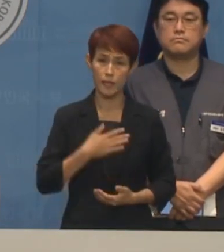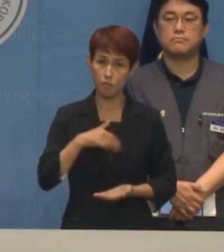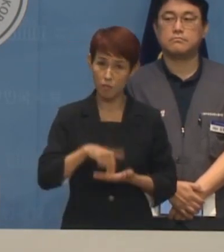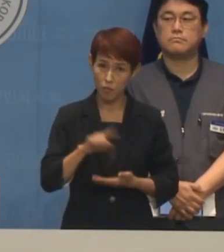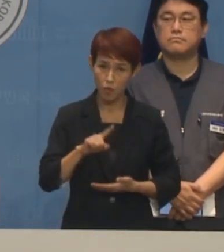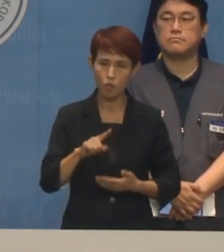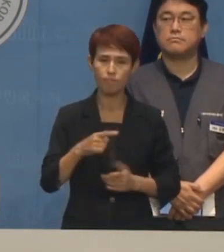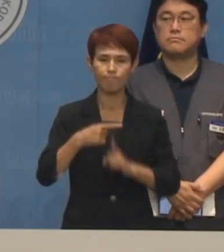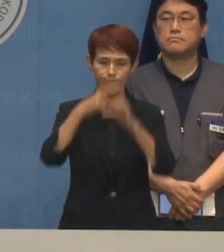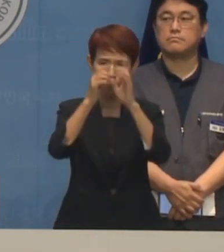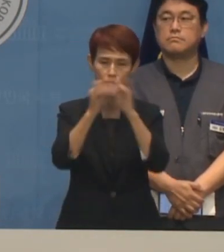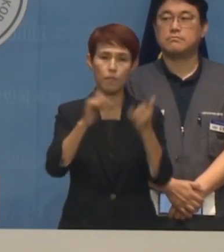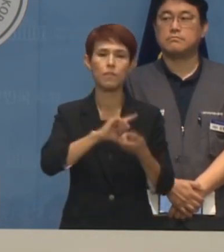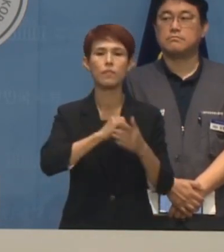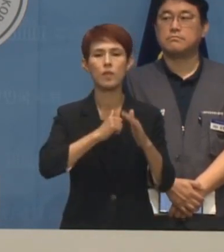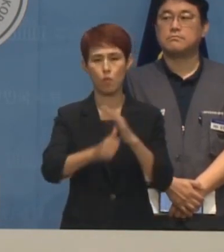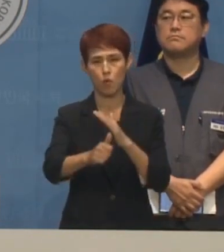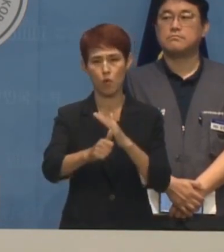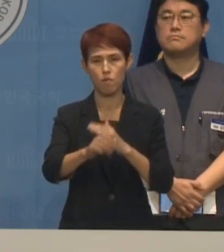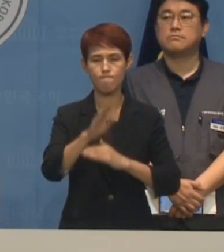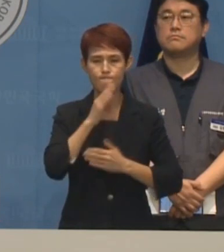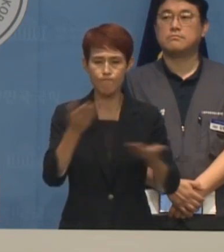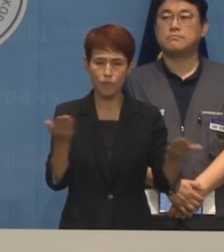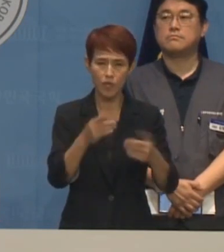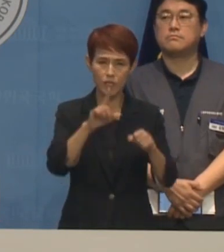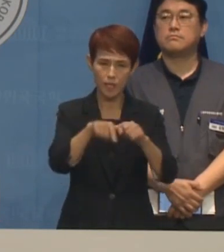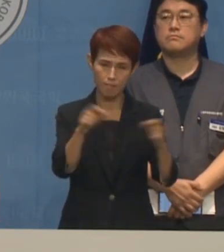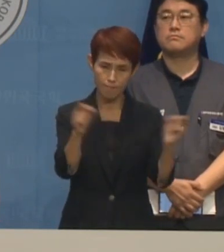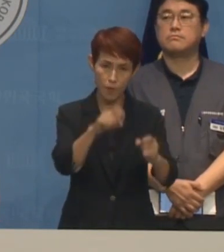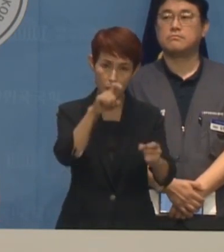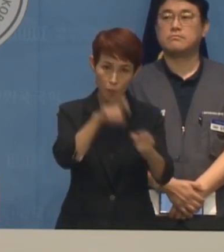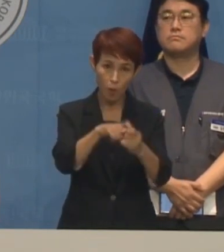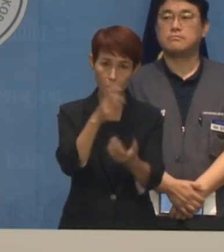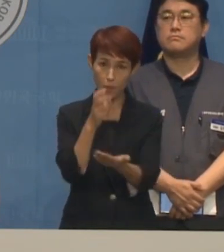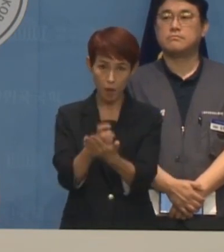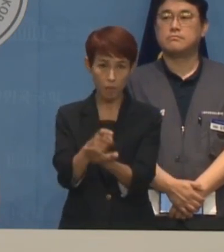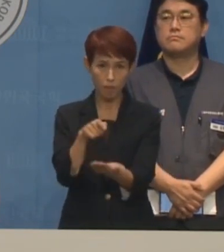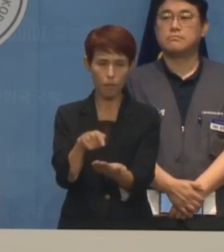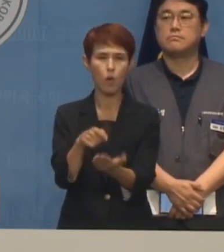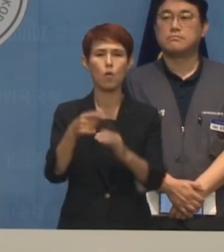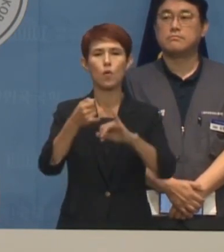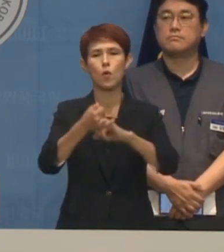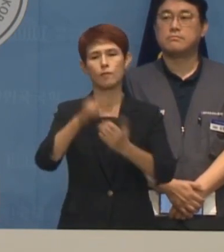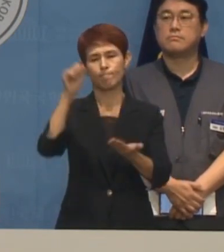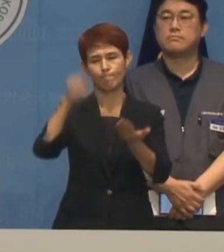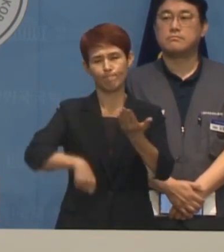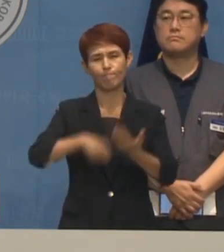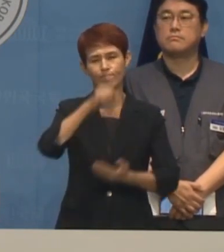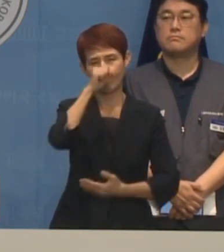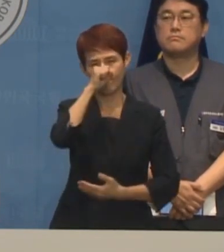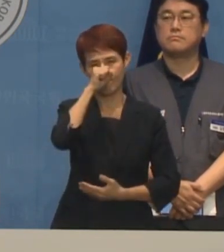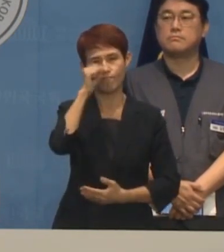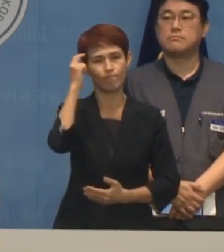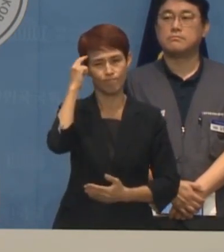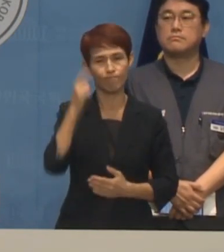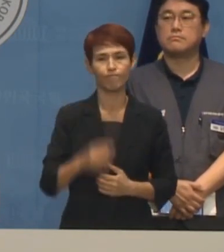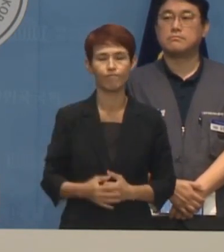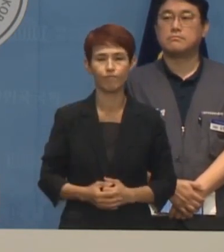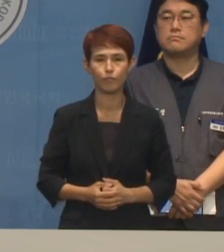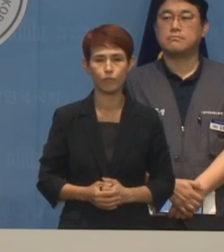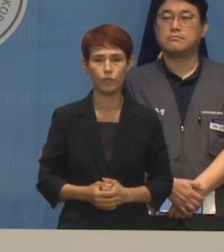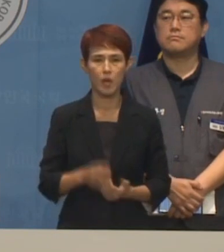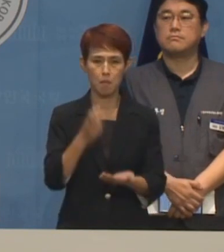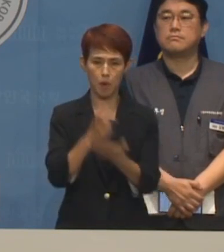보건의료 노동자를 대표해서 실노동시간 단축을 위한 패키지 법안이 반드시 성사되어야 한다고 말씀드립니다.